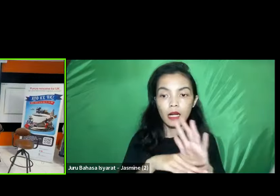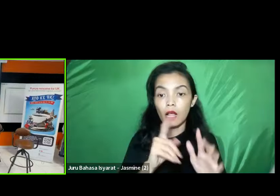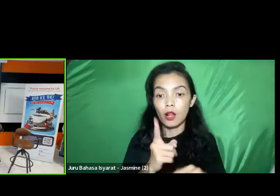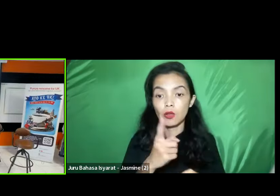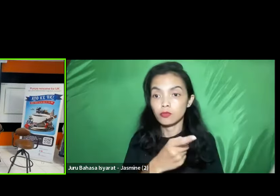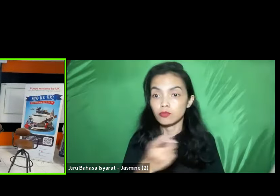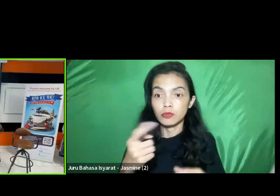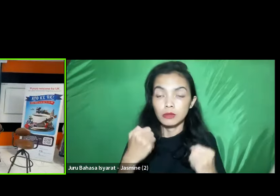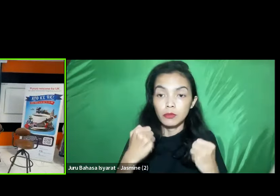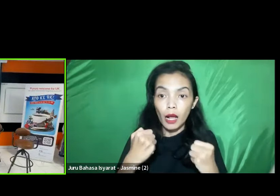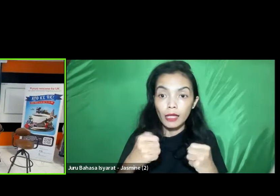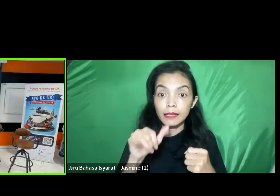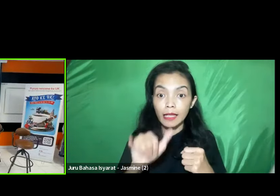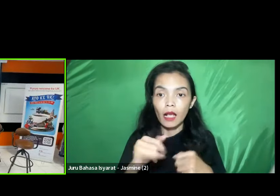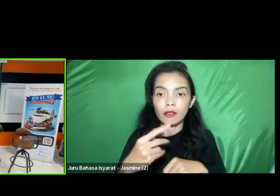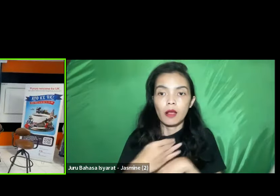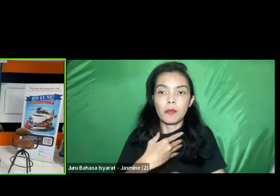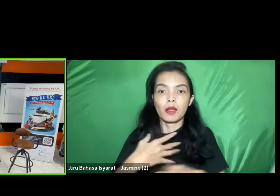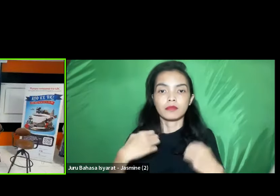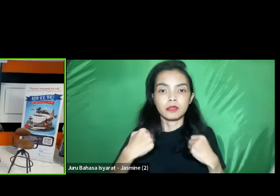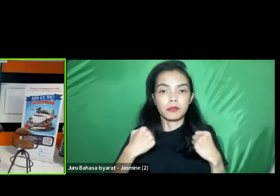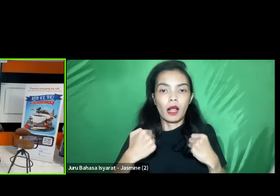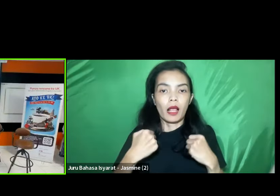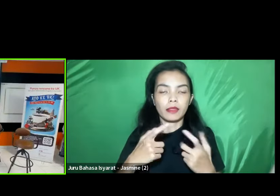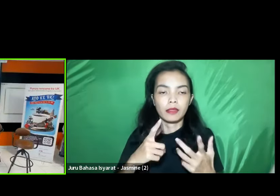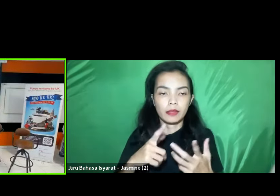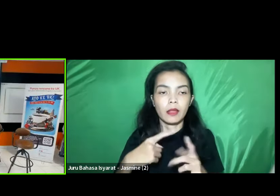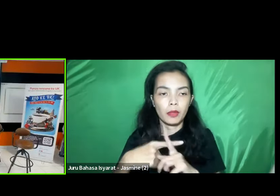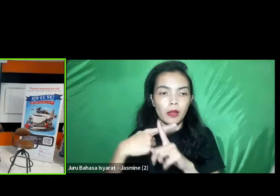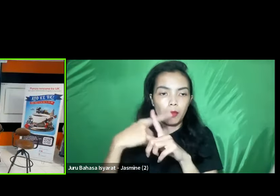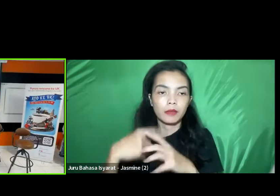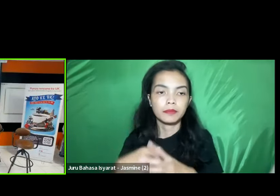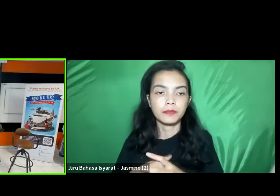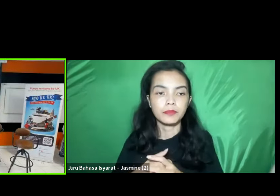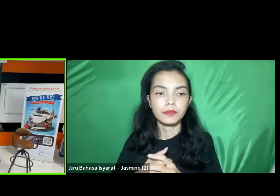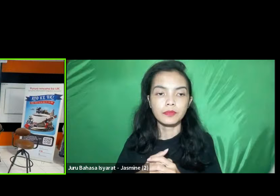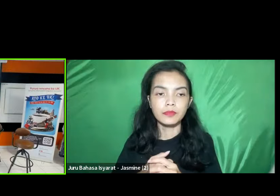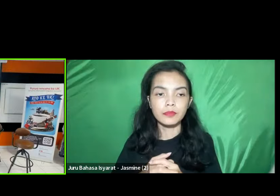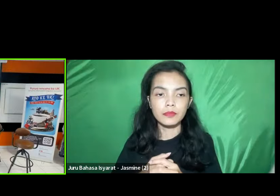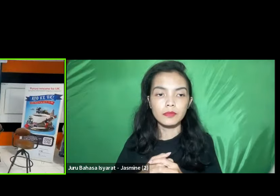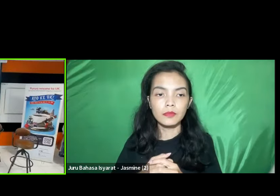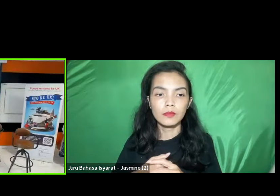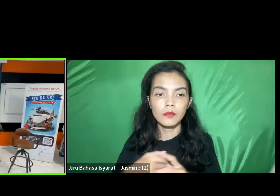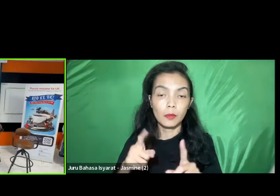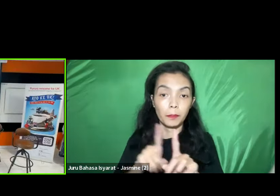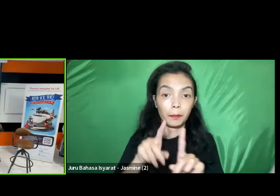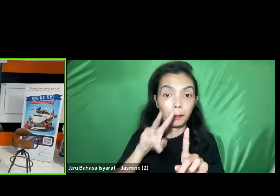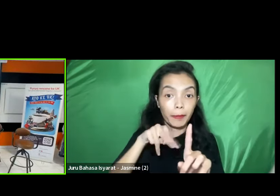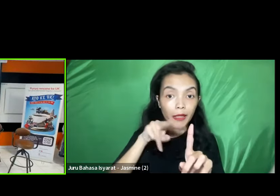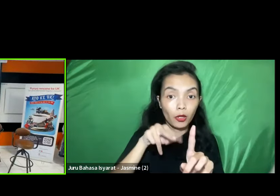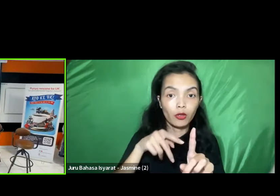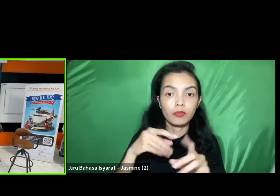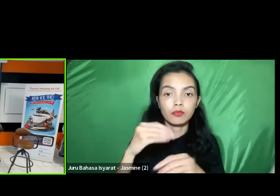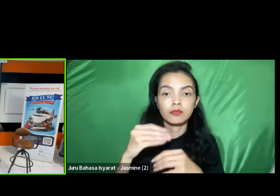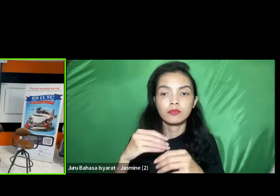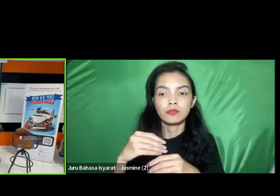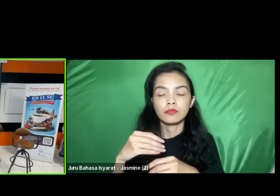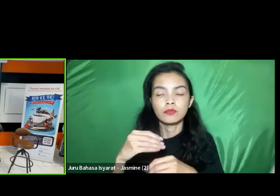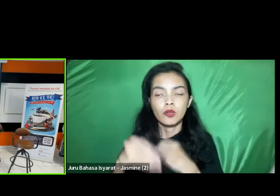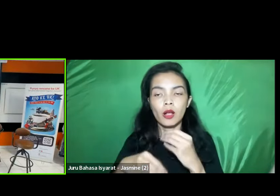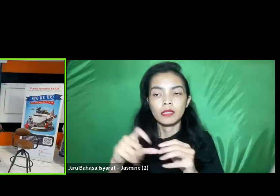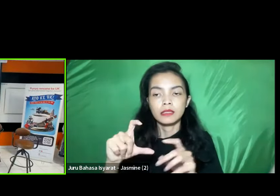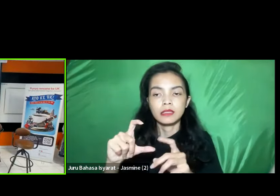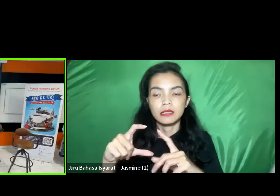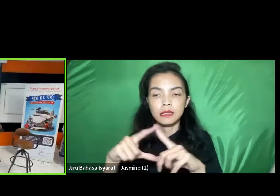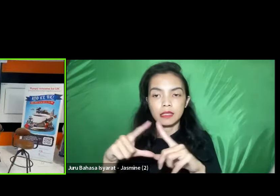pada semangat ikut juga kita juga chef Bu bikin acaranya juga akan semakin semangat gitu dengan mentormentor juga mentor-mentor dari civening alumni